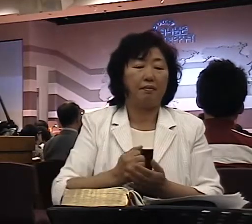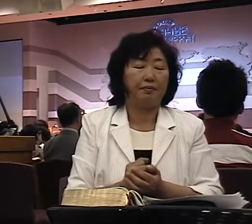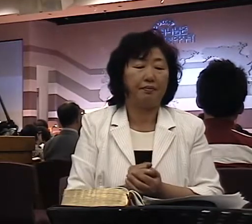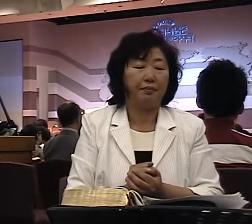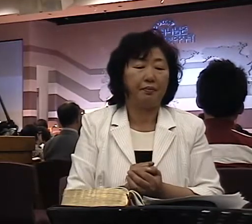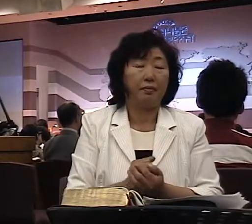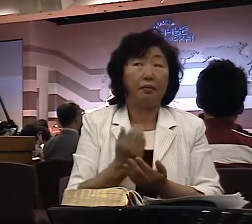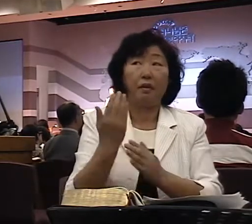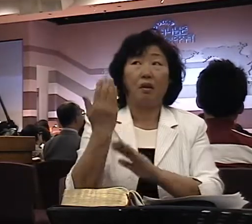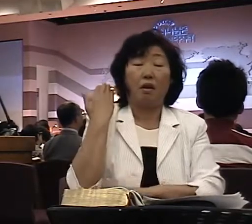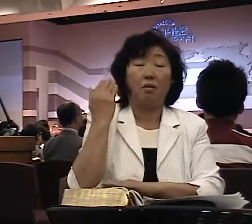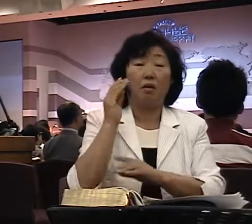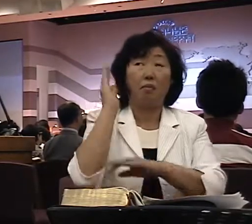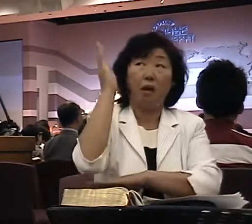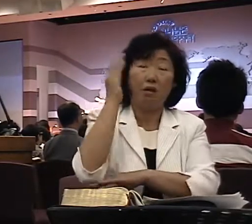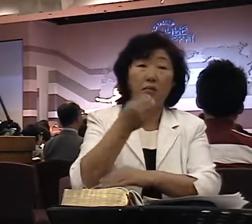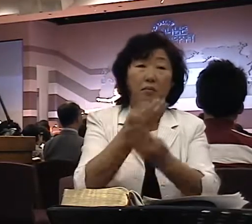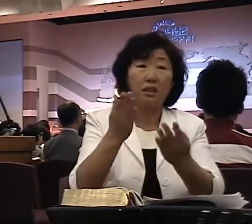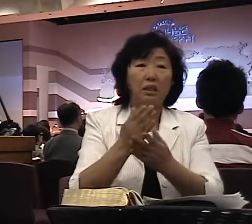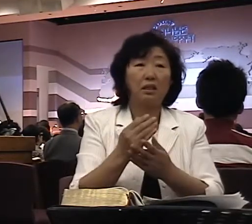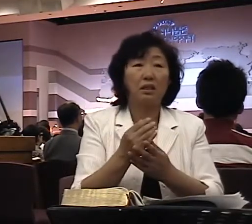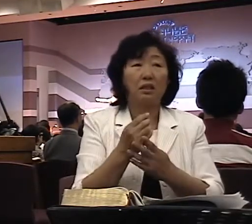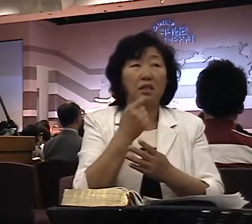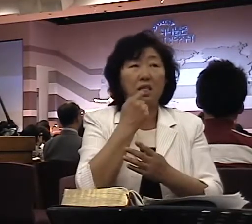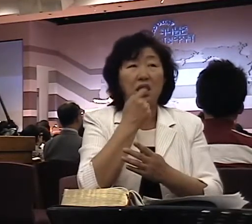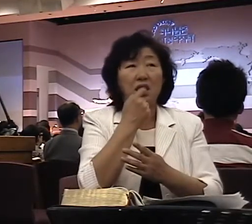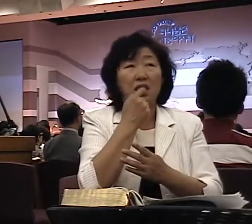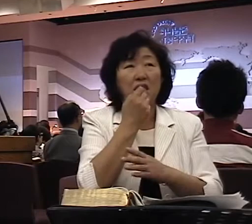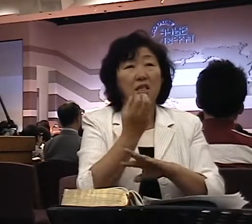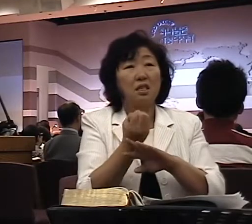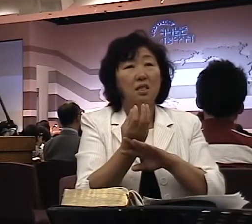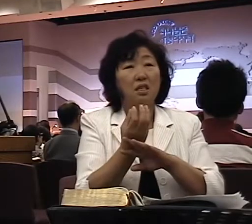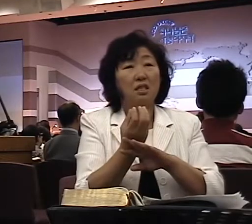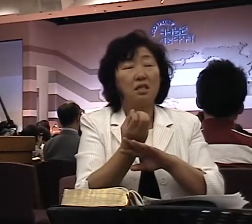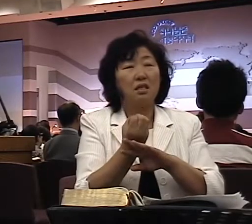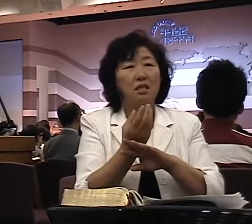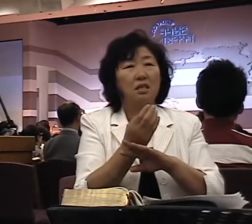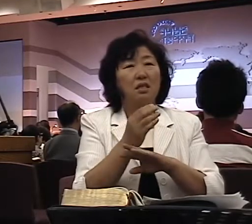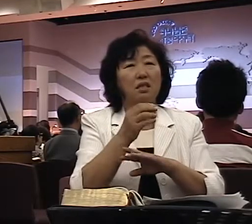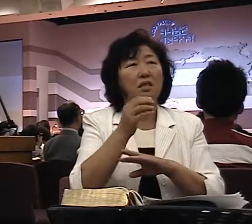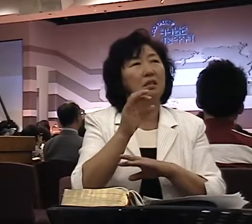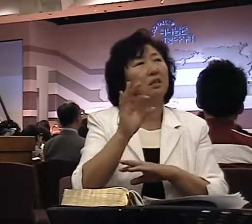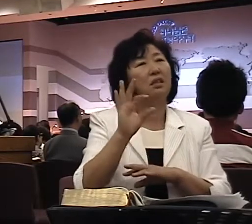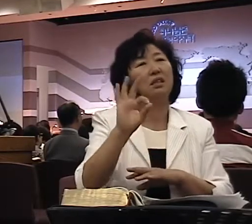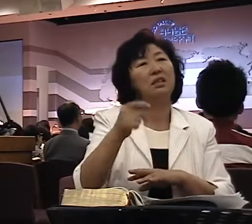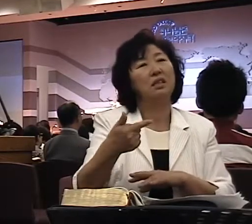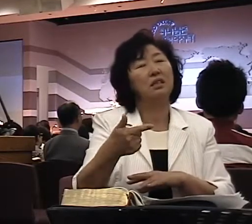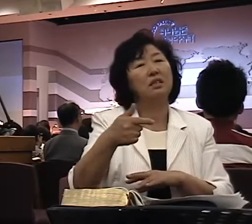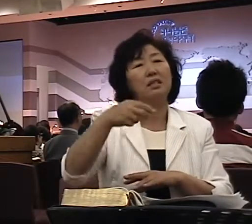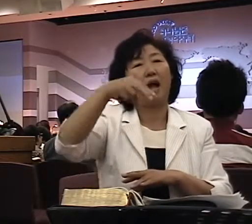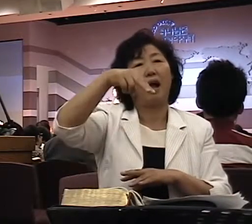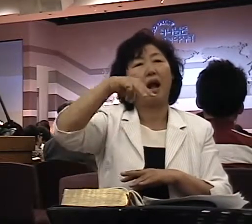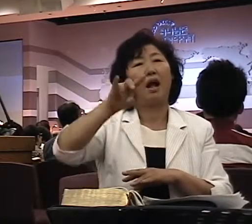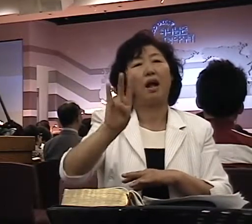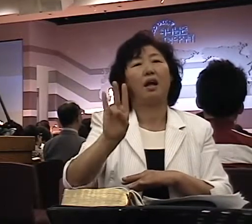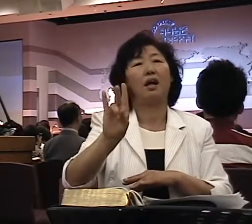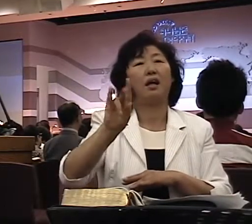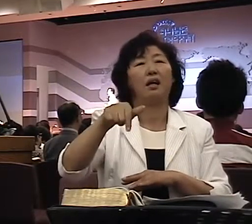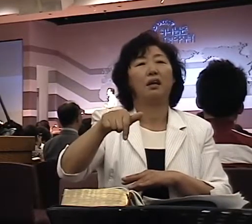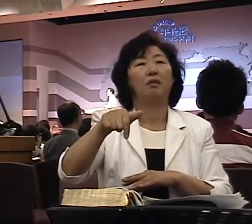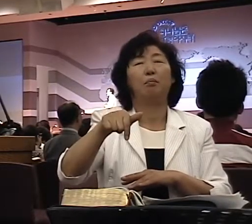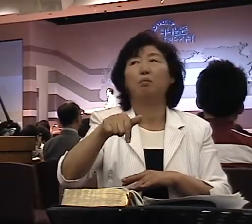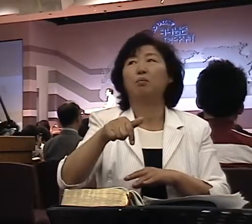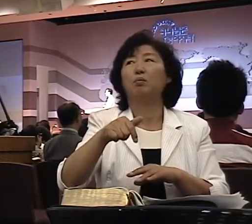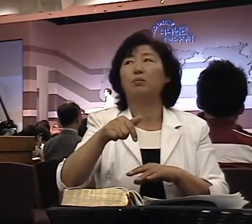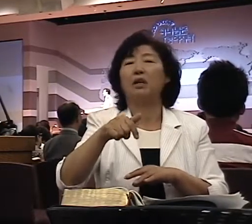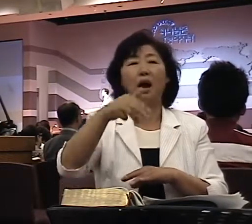전에도 말씀드렸지만 은색장이 언제 은을 풀무에서 꺼내는지 여러분 아십니까? 언제